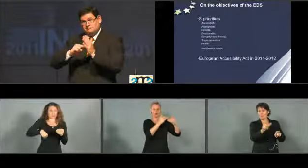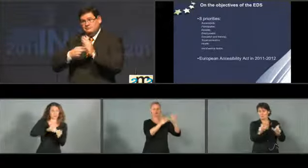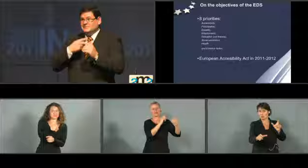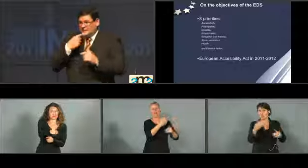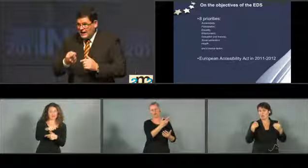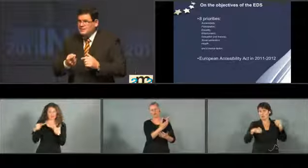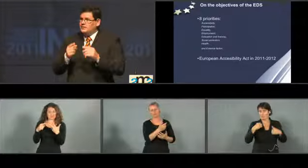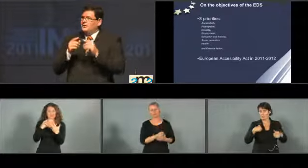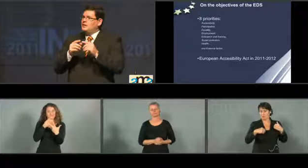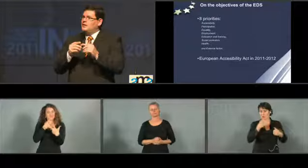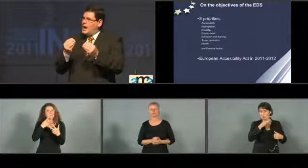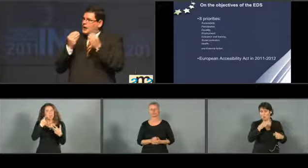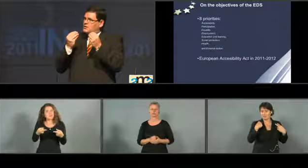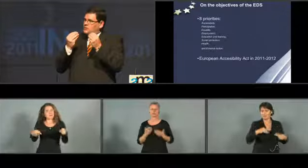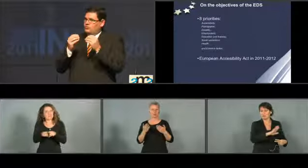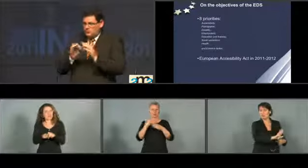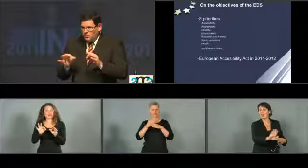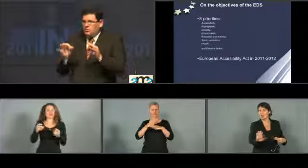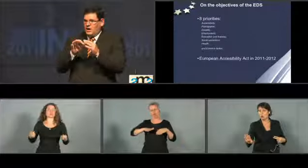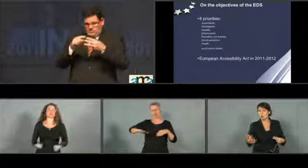priorités, mais en plus, il y a